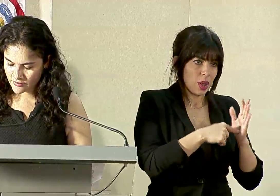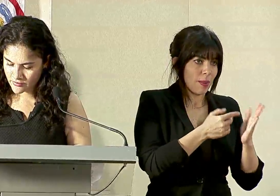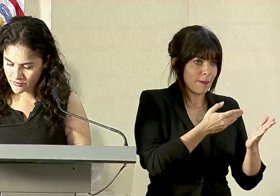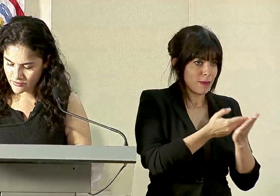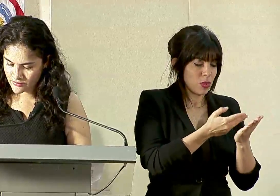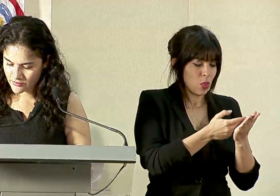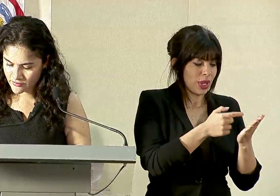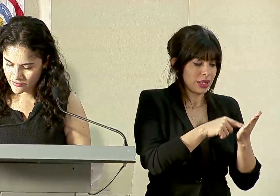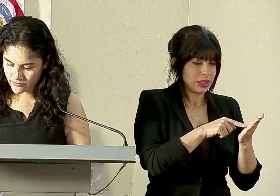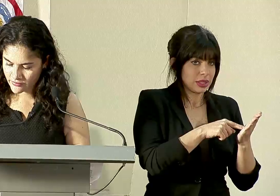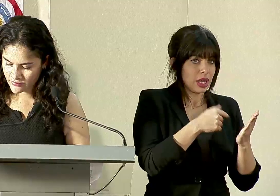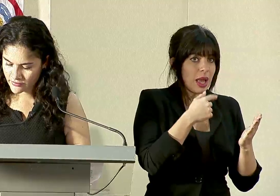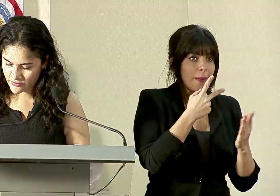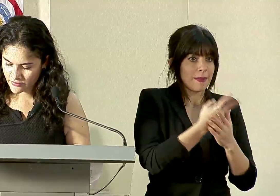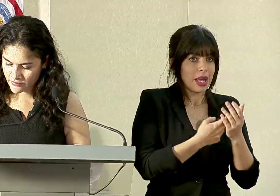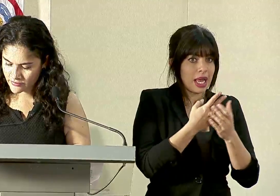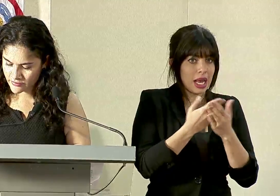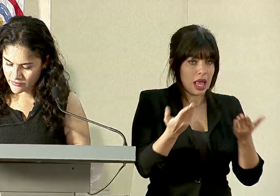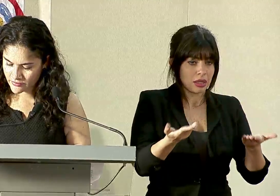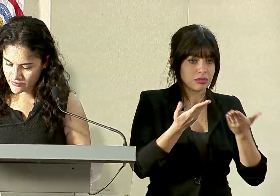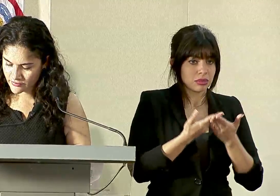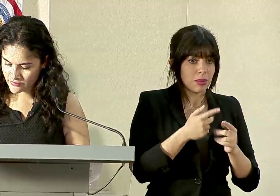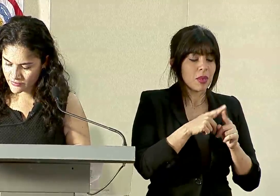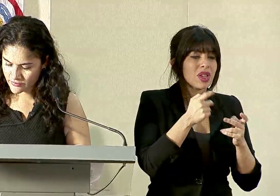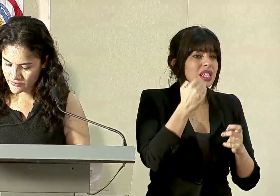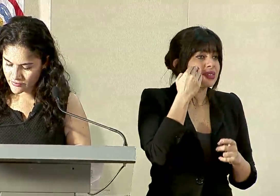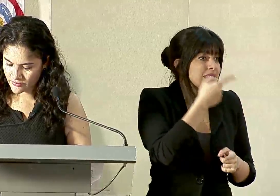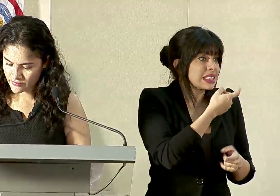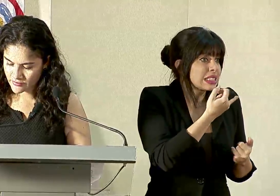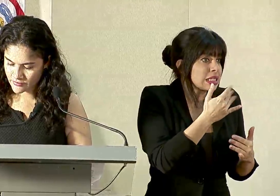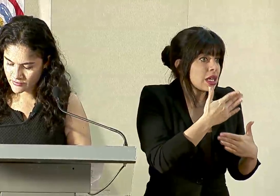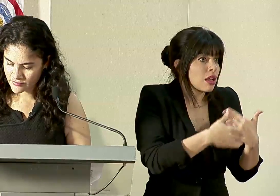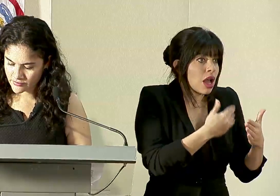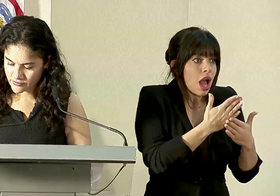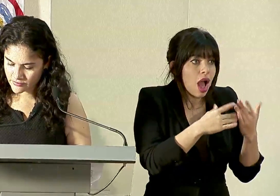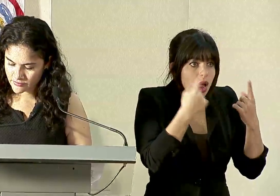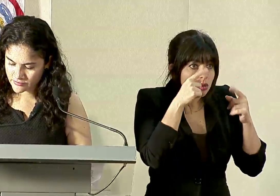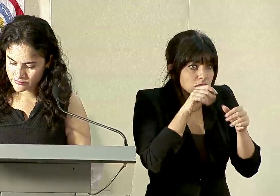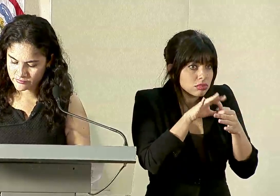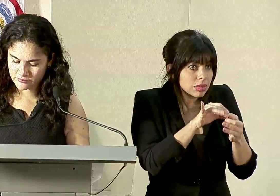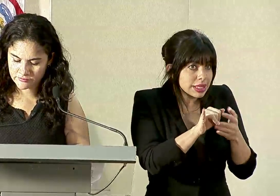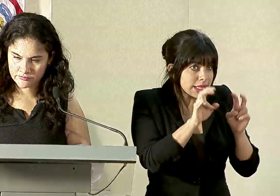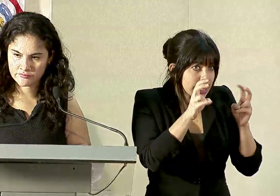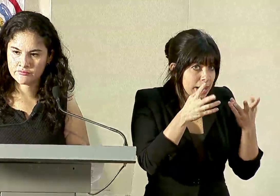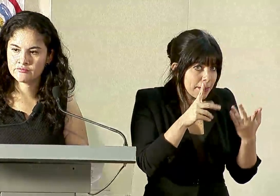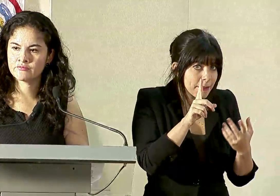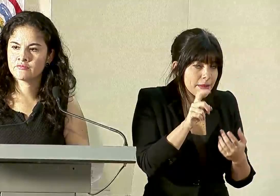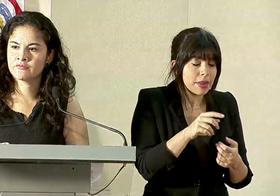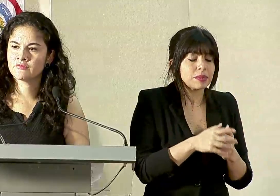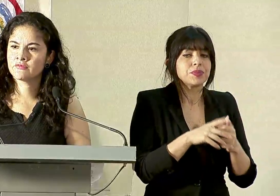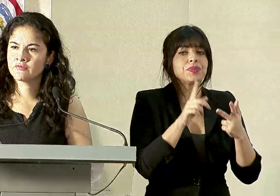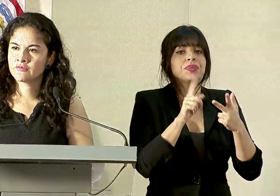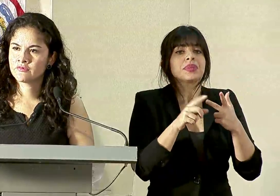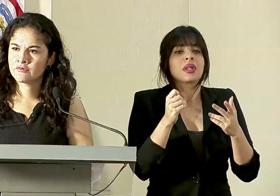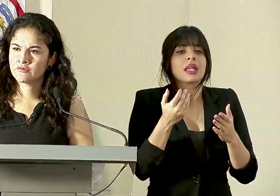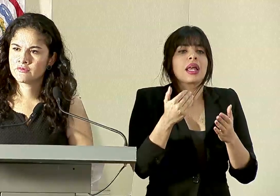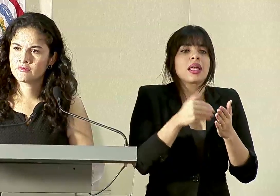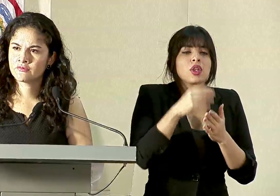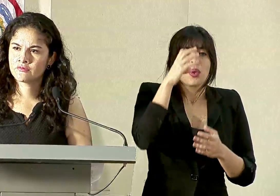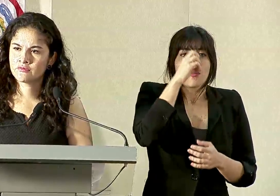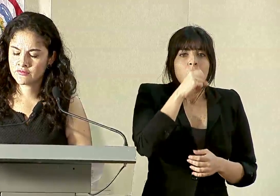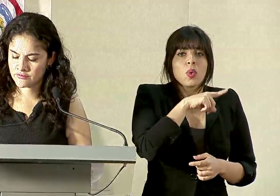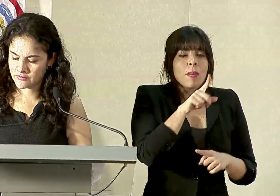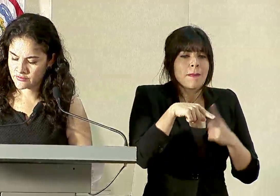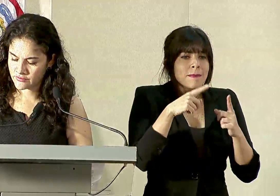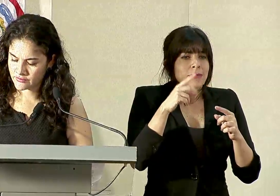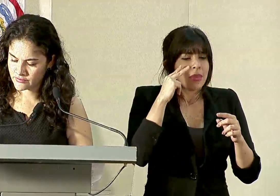propuesta que les trajeron las parejas pero quisiera saber si hay algo concreto que se vaya a trabajar en ese tema y quería retomar ustedes